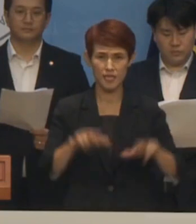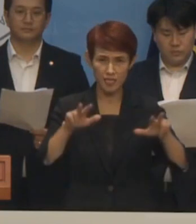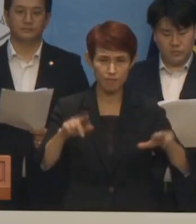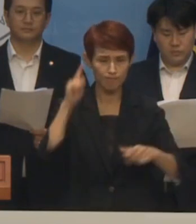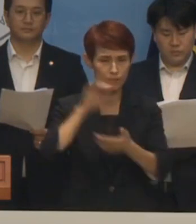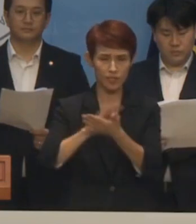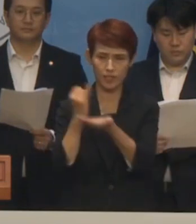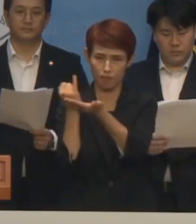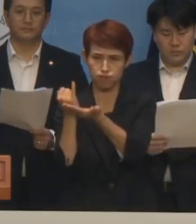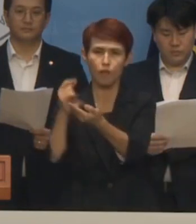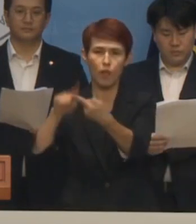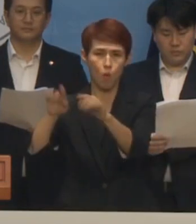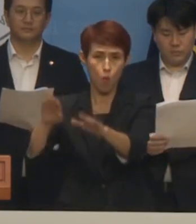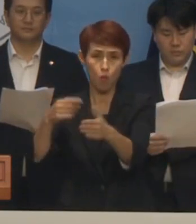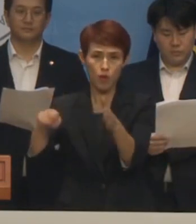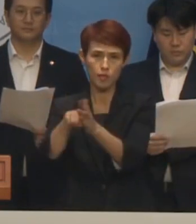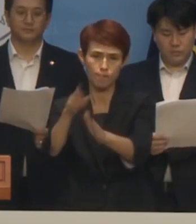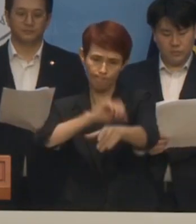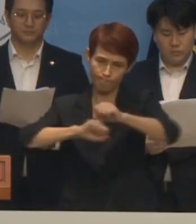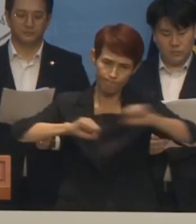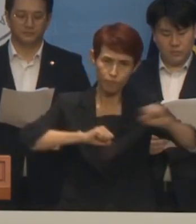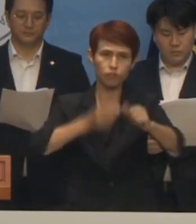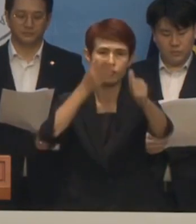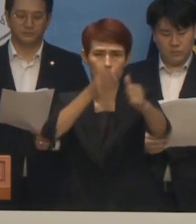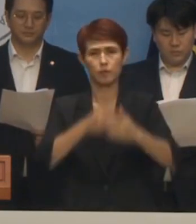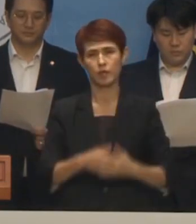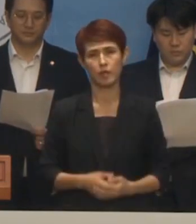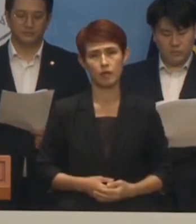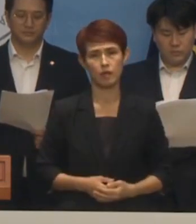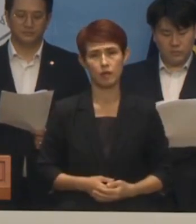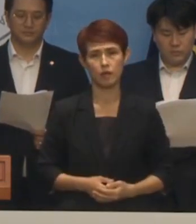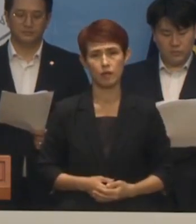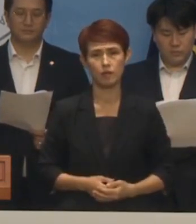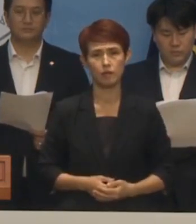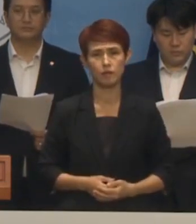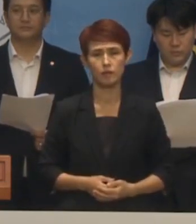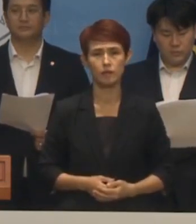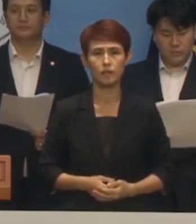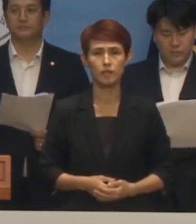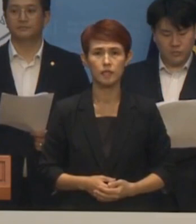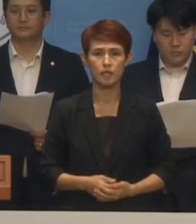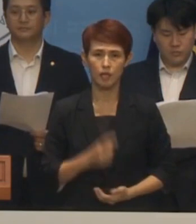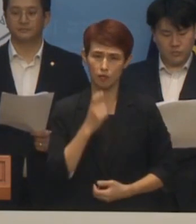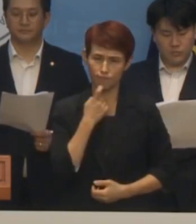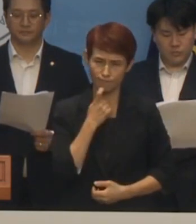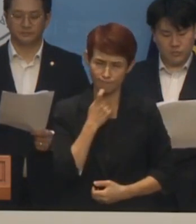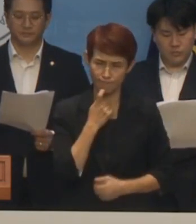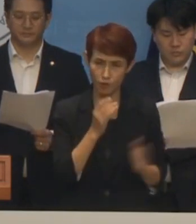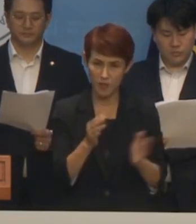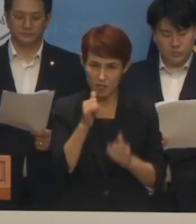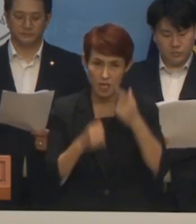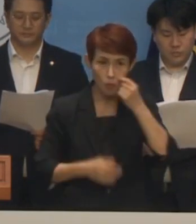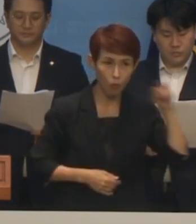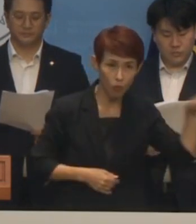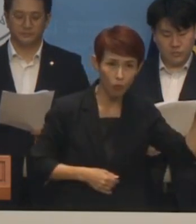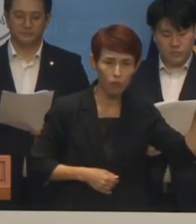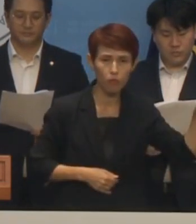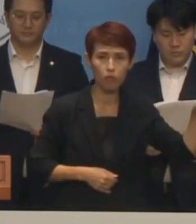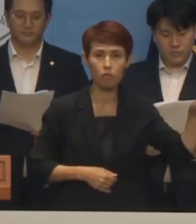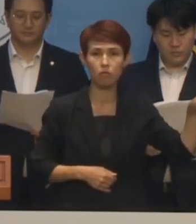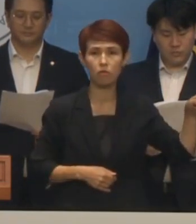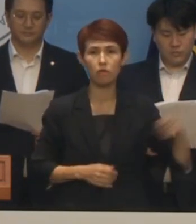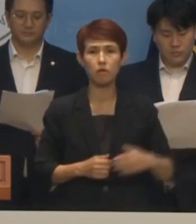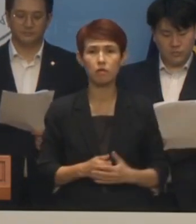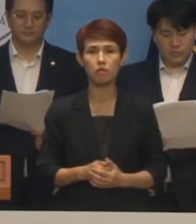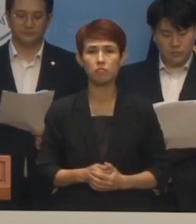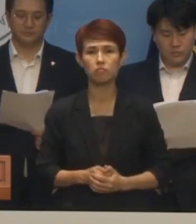존치를 위해 적극적으로 나서기 바랍니다. 잘못된 취지이지만 집요하게 준비해온 일본과 달리 대의